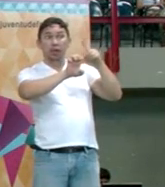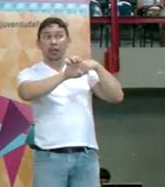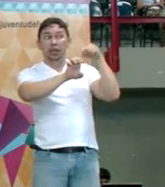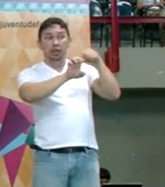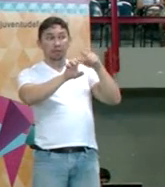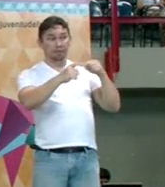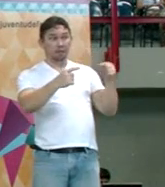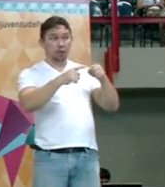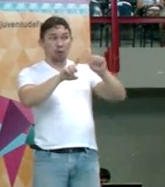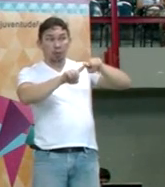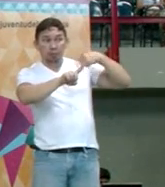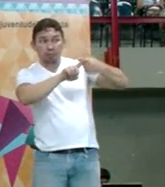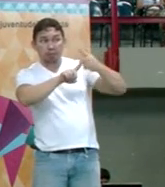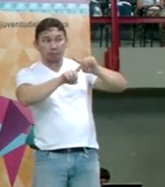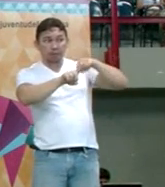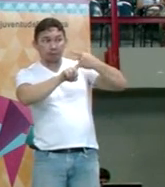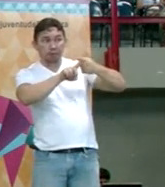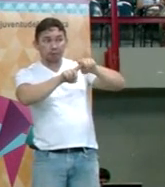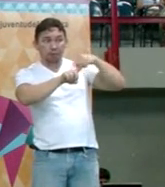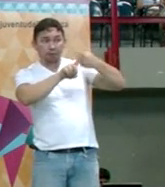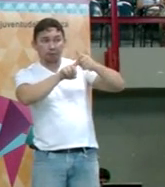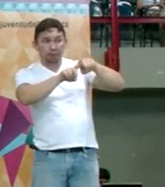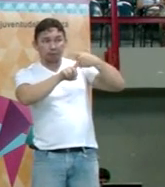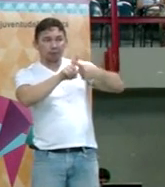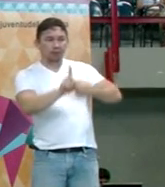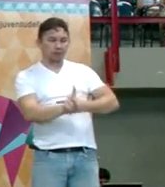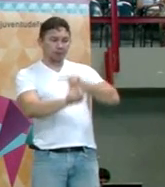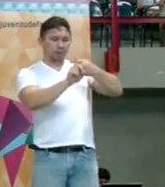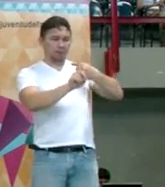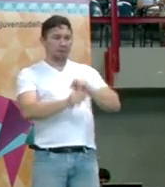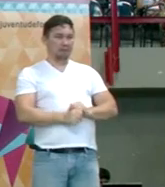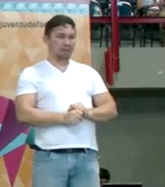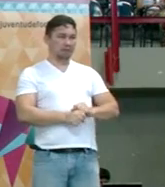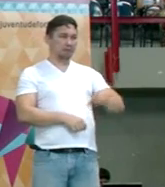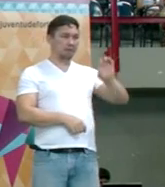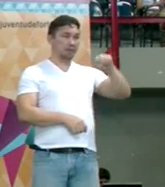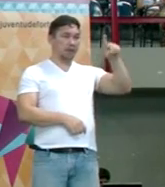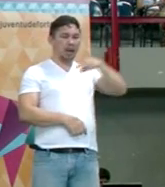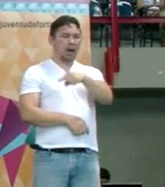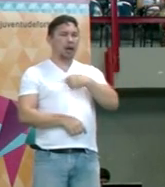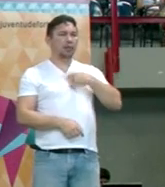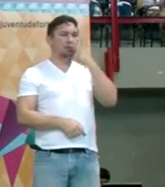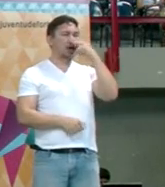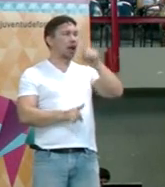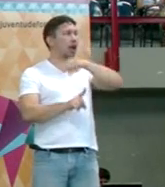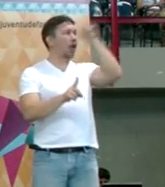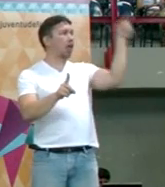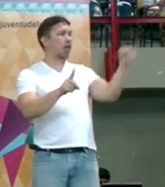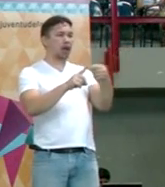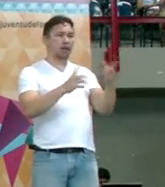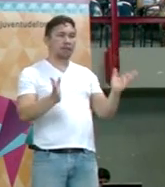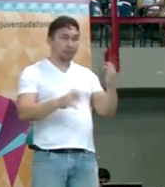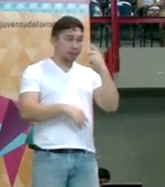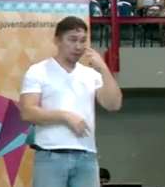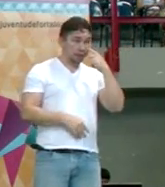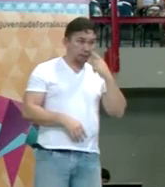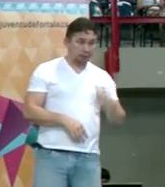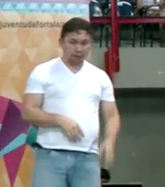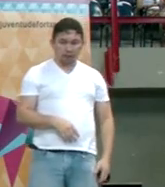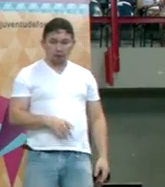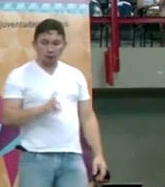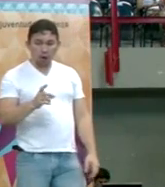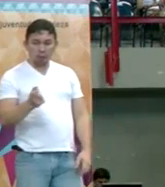adição. Além disso, é um conector de soma, de adição. Aí é redundante. Veja que eu posso tirar